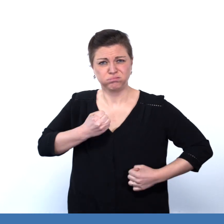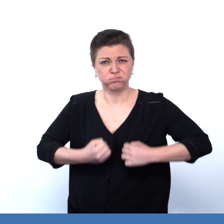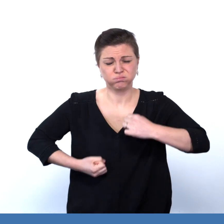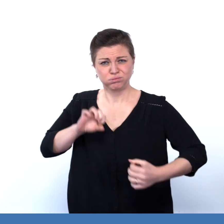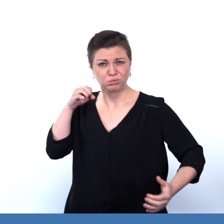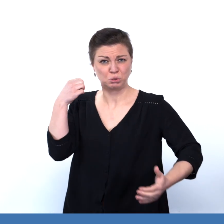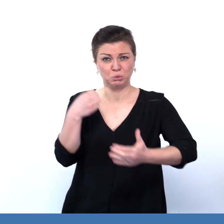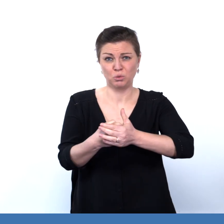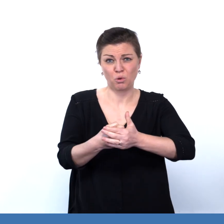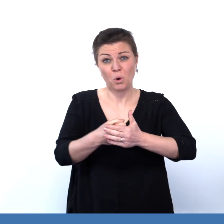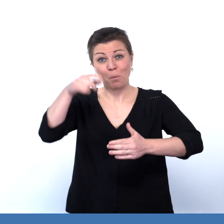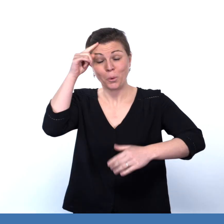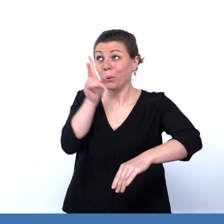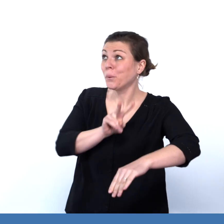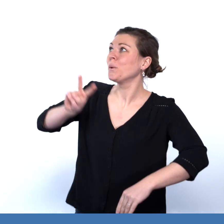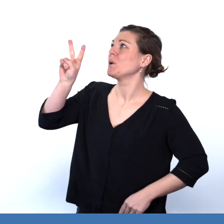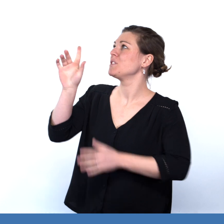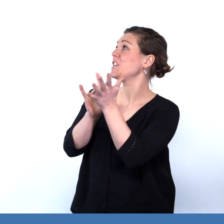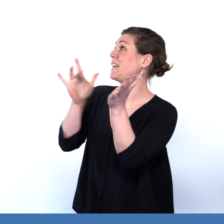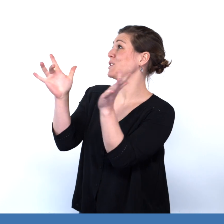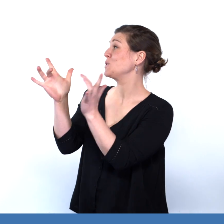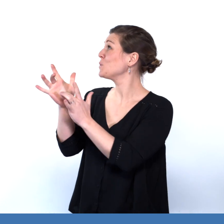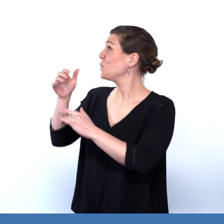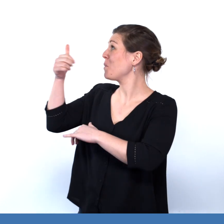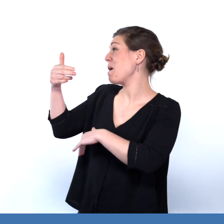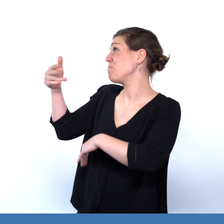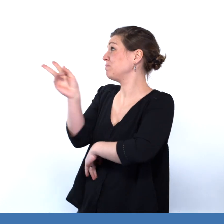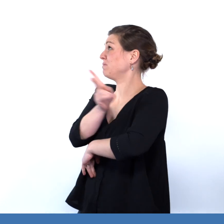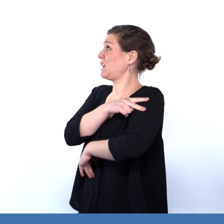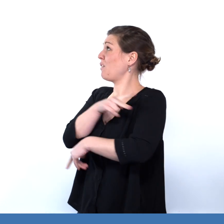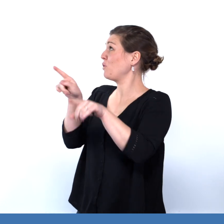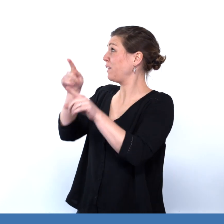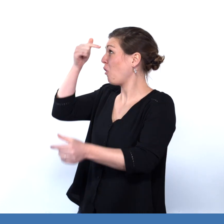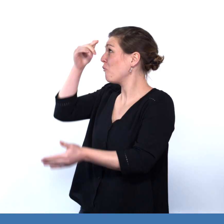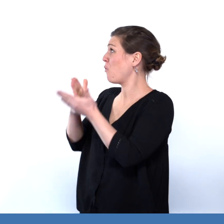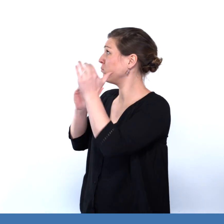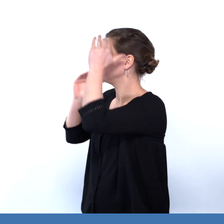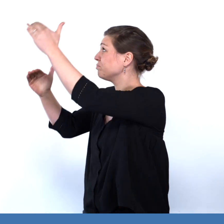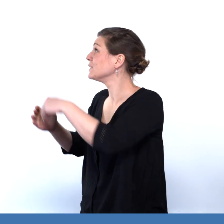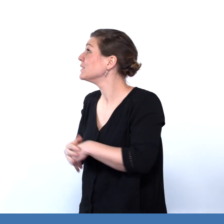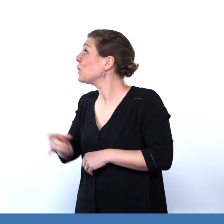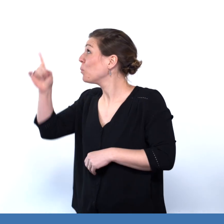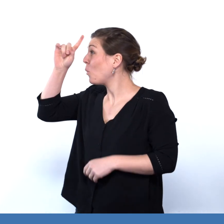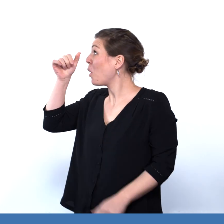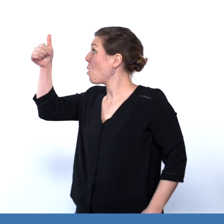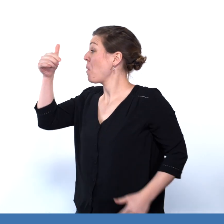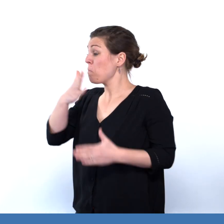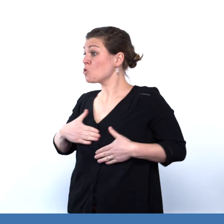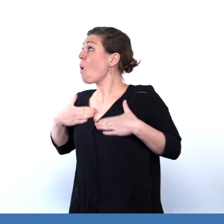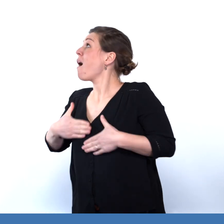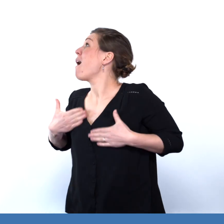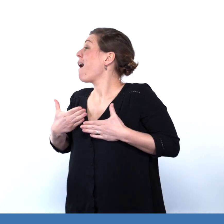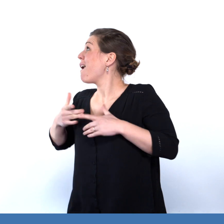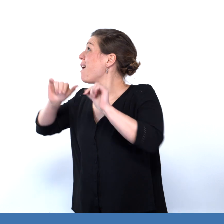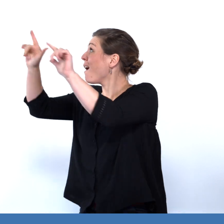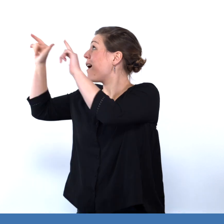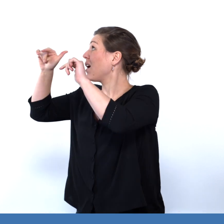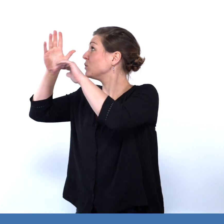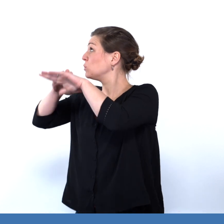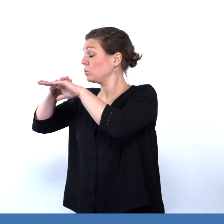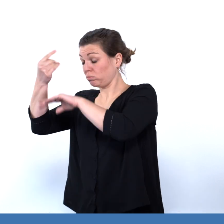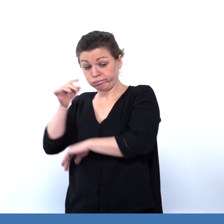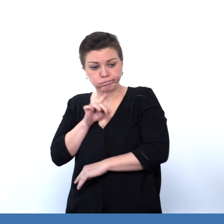ouverte, ayant les regards sur Jésus, le chef et le consommateur de notre foi, qui en vue de la joie qui lui était réservée, a souffert la croix, méprisé